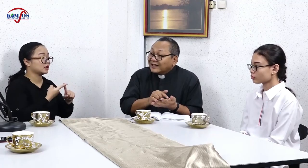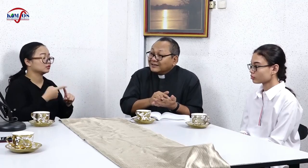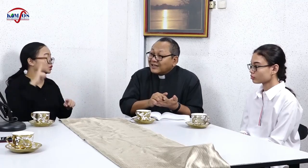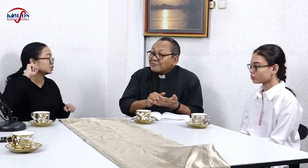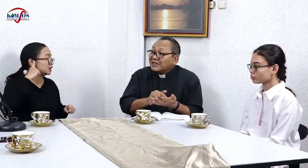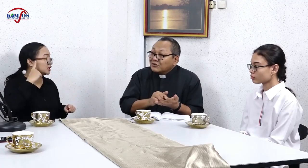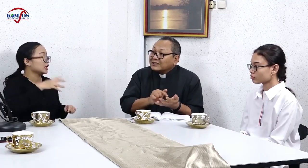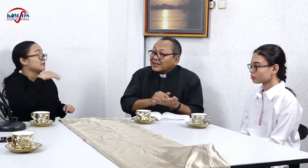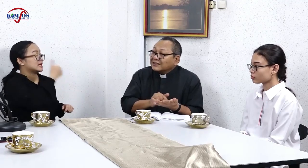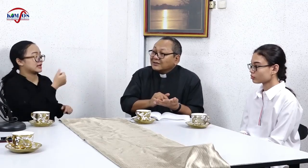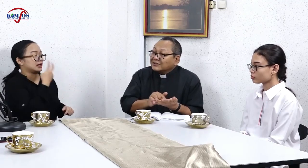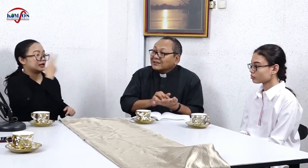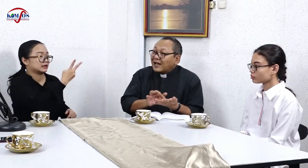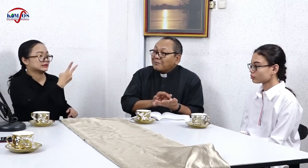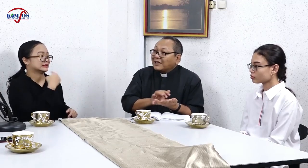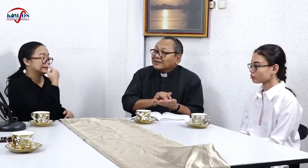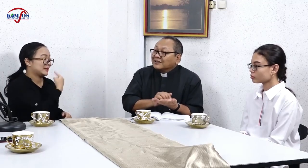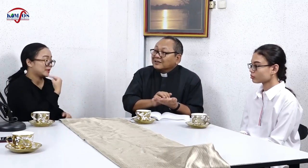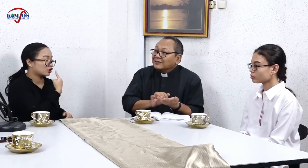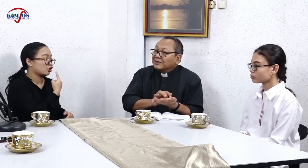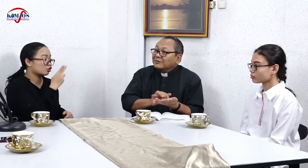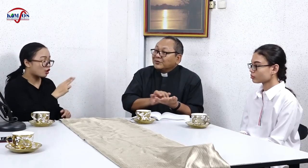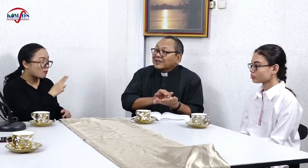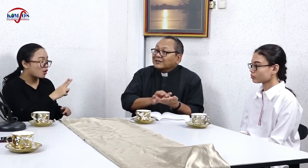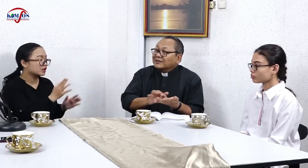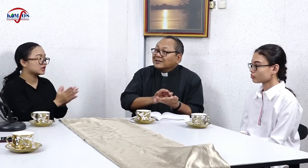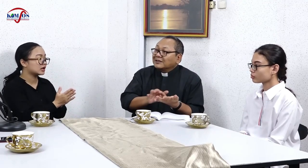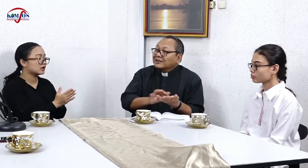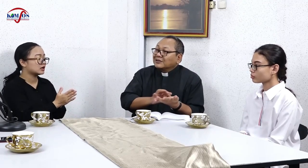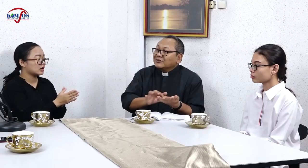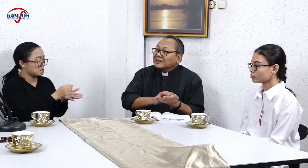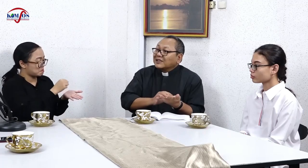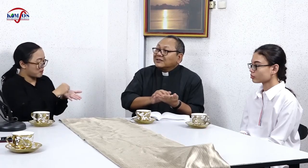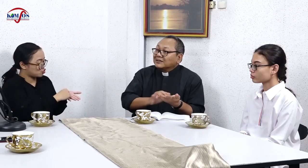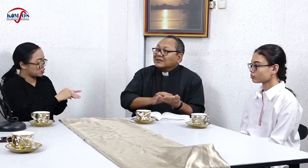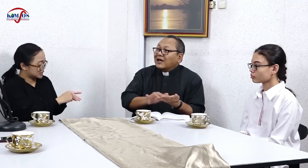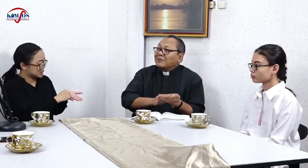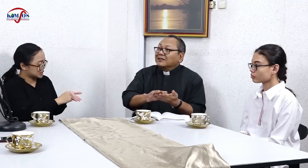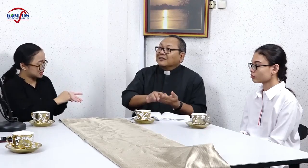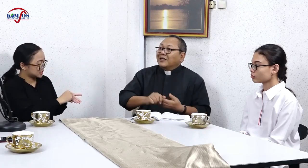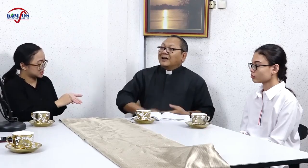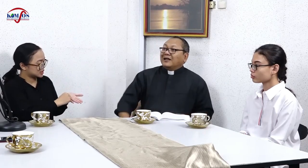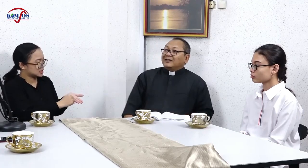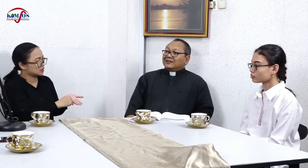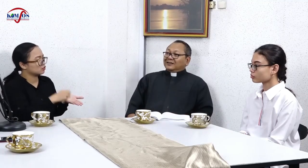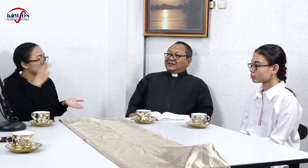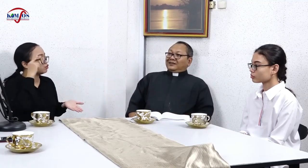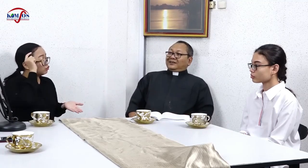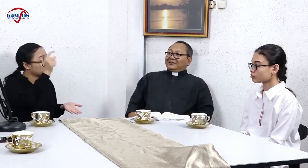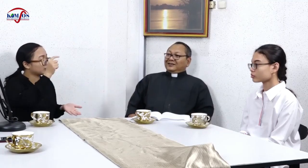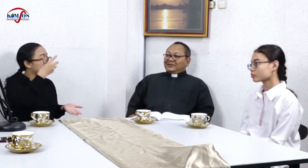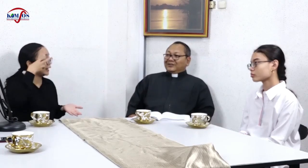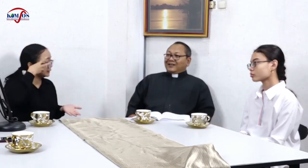dan dia menuliskan itu di telapak jadi membuat tulisan di lapak bayangkan